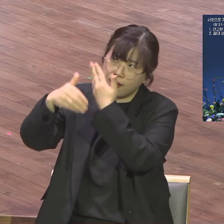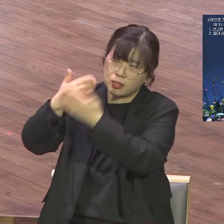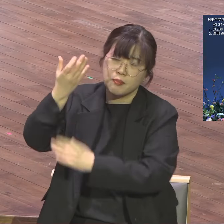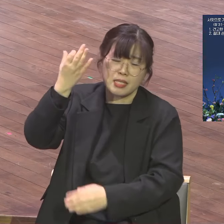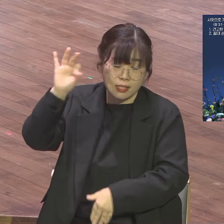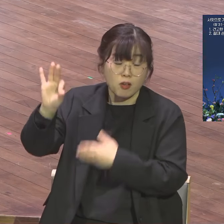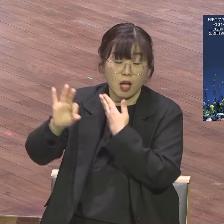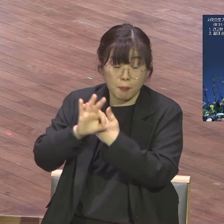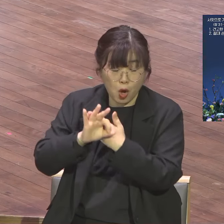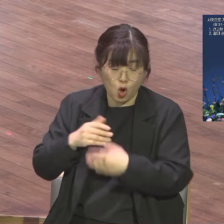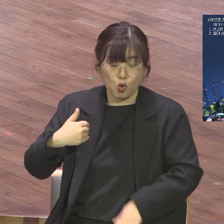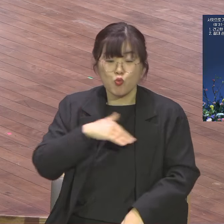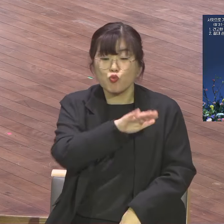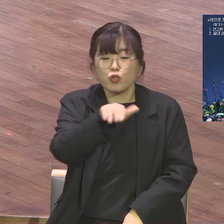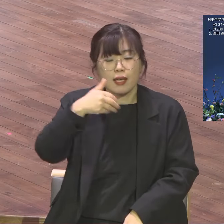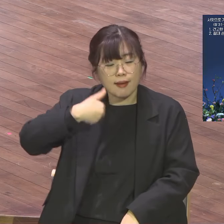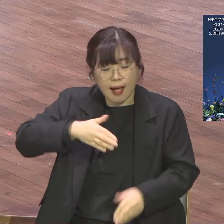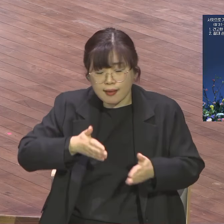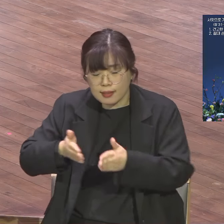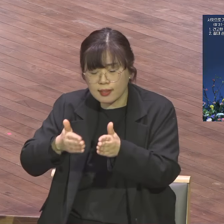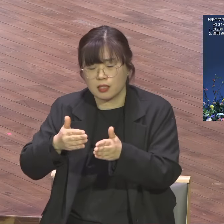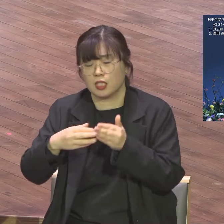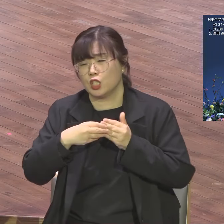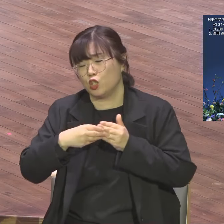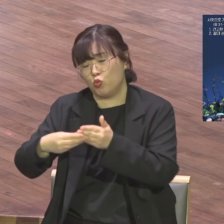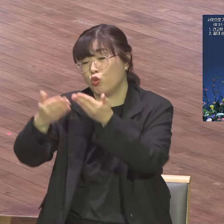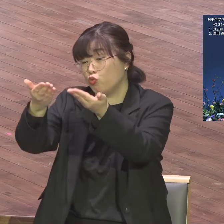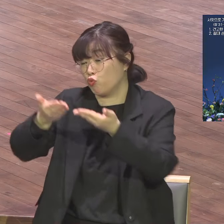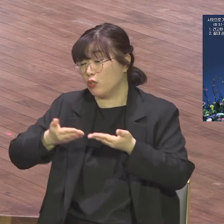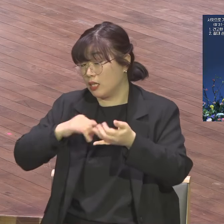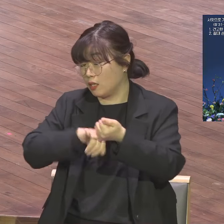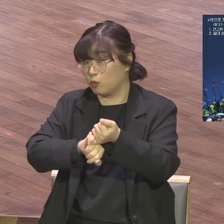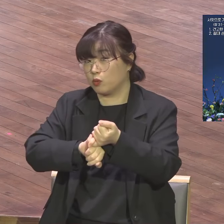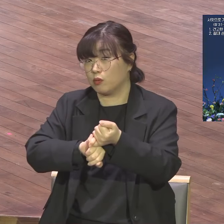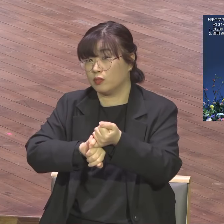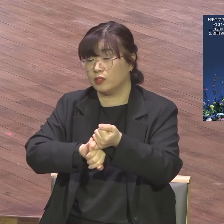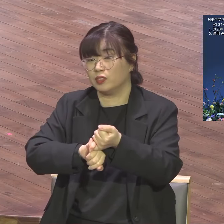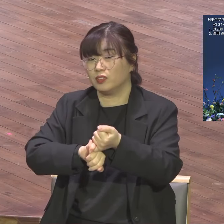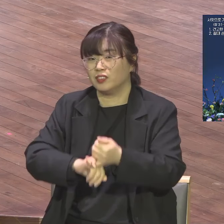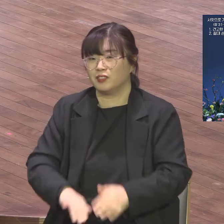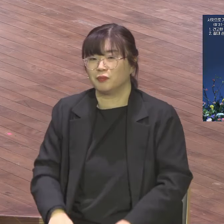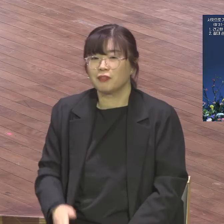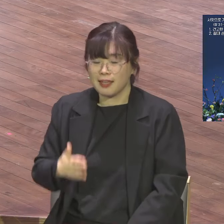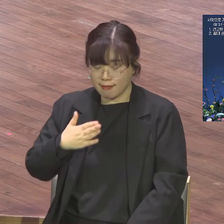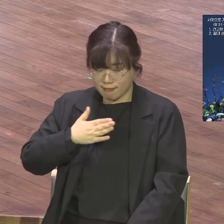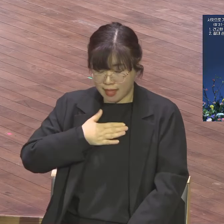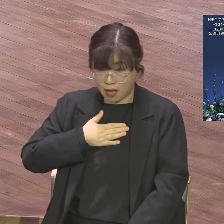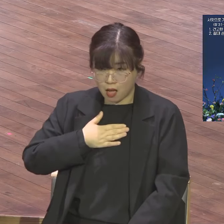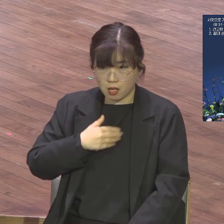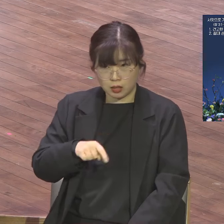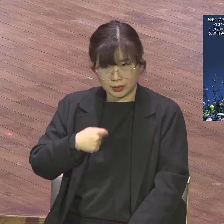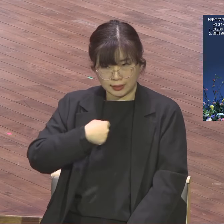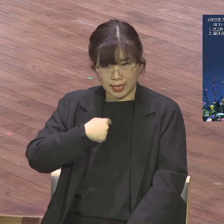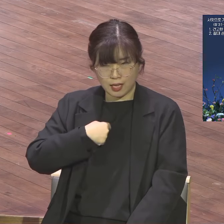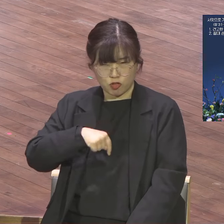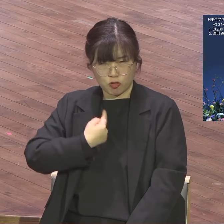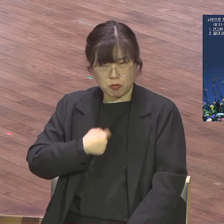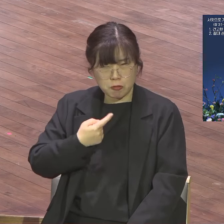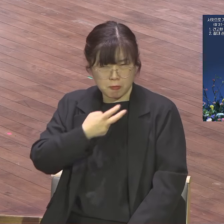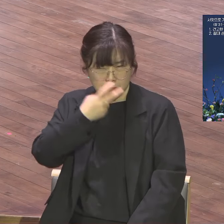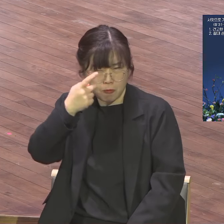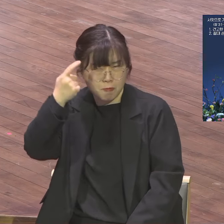길을 지도하실 것이다 라고 말씀하고 있어요. 그런 결단하고 살면 내가 네 지도해 주겠다.